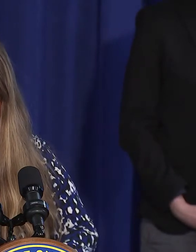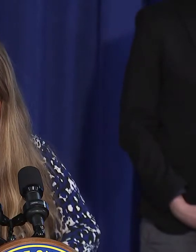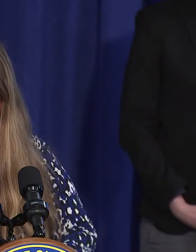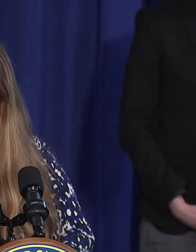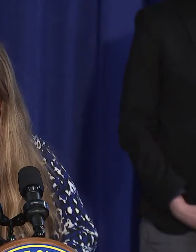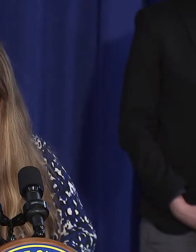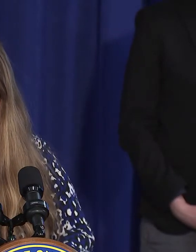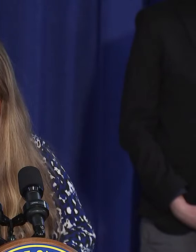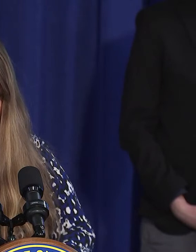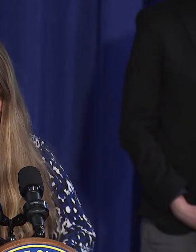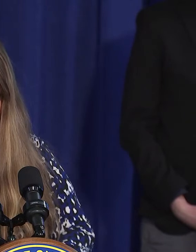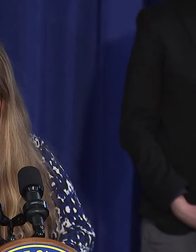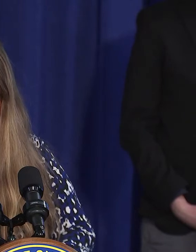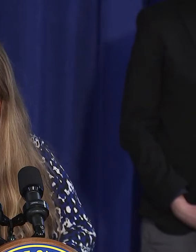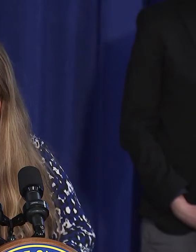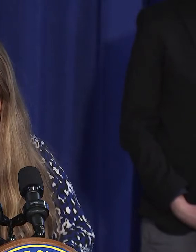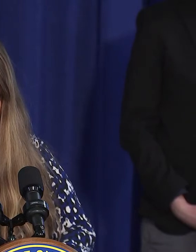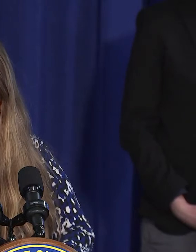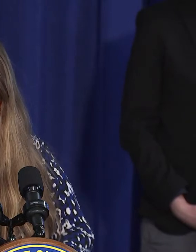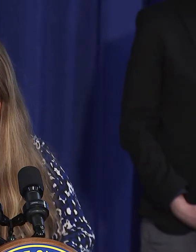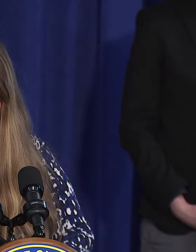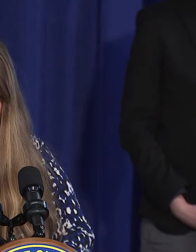chicago.gov/inclinada at home o